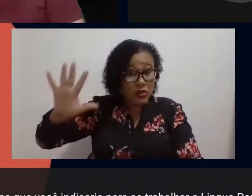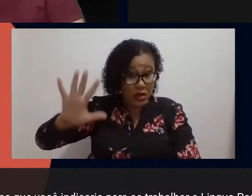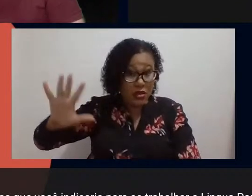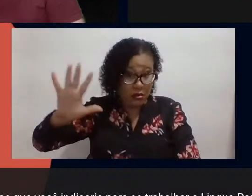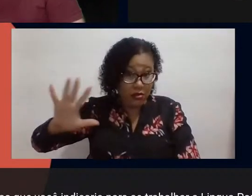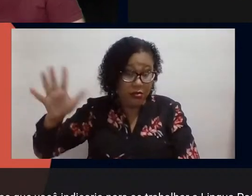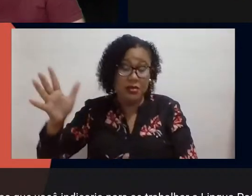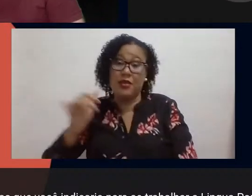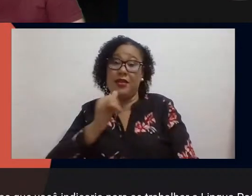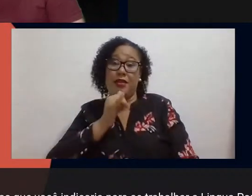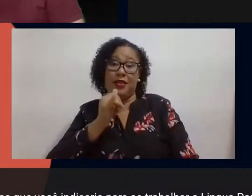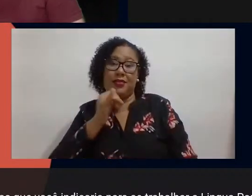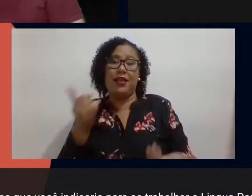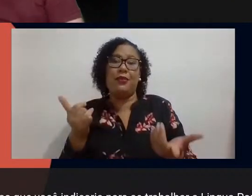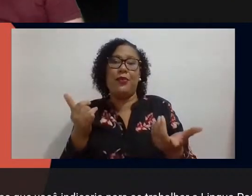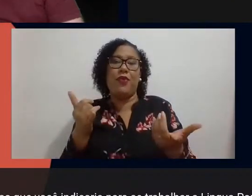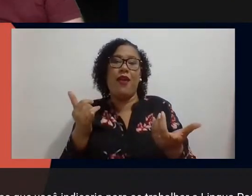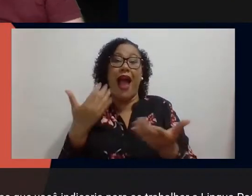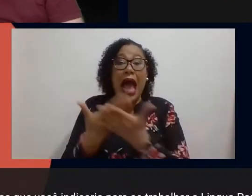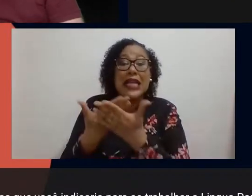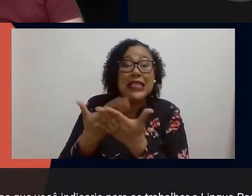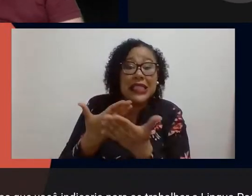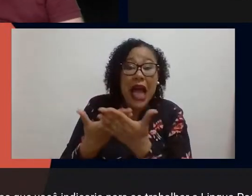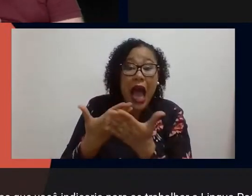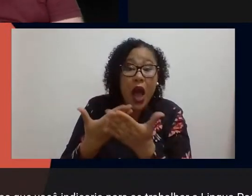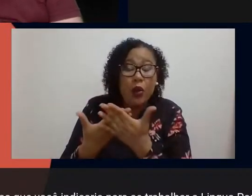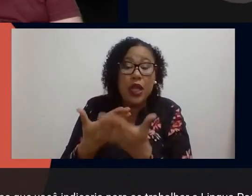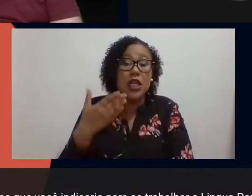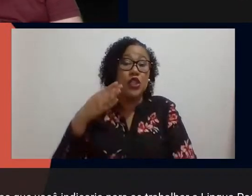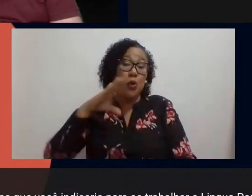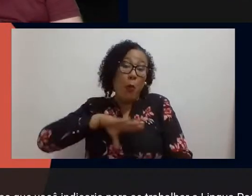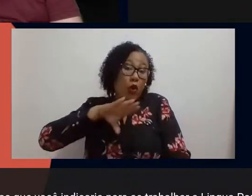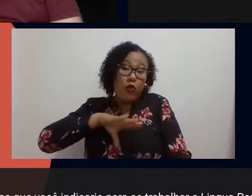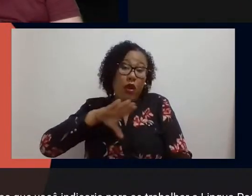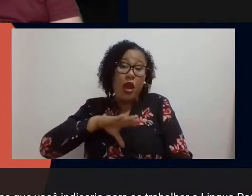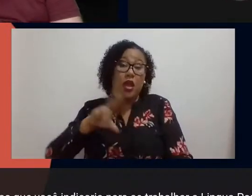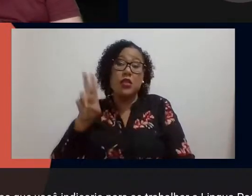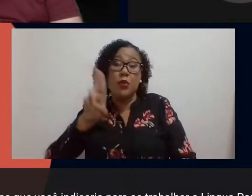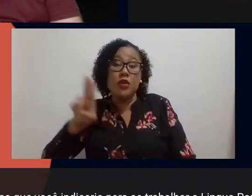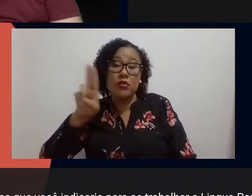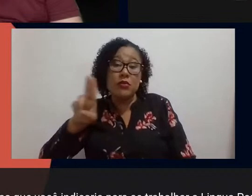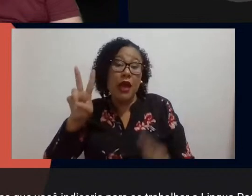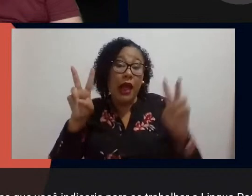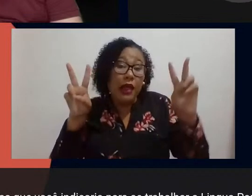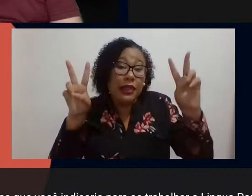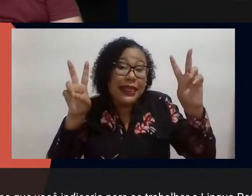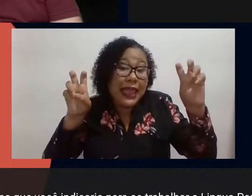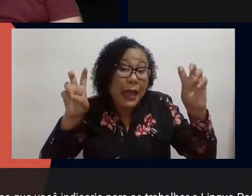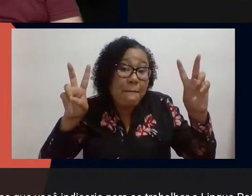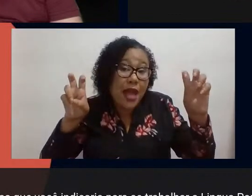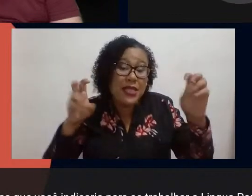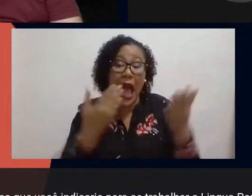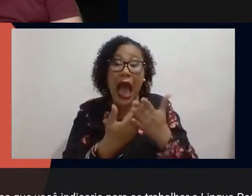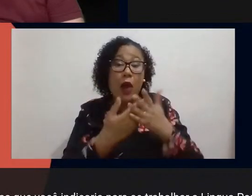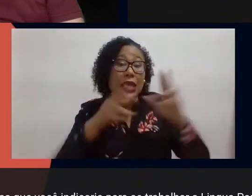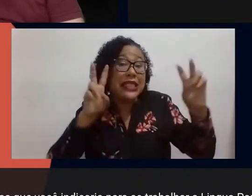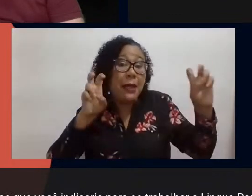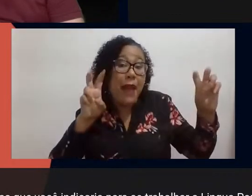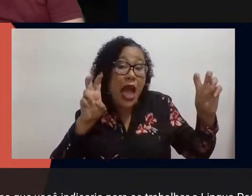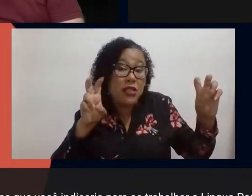exemplo, usar eh imagens. Eh, por exemplo, eh, nas aulas de português, a gente pode